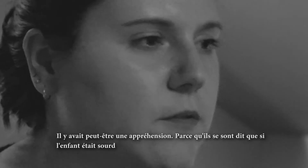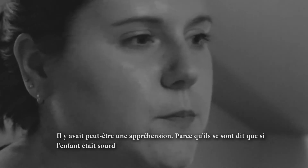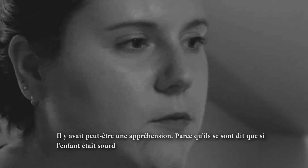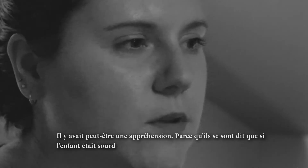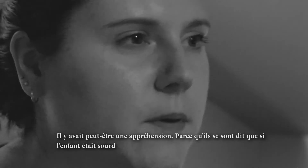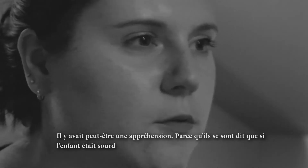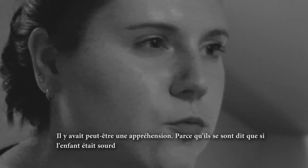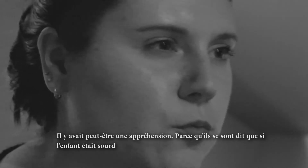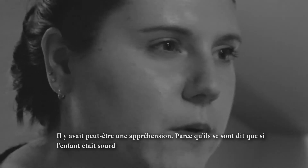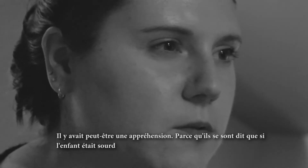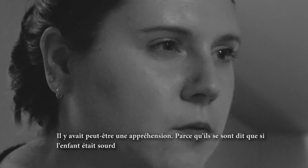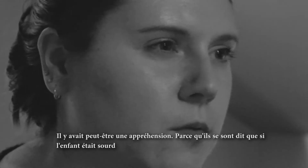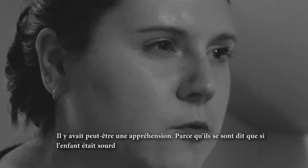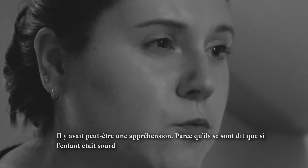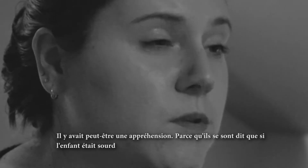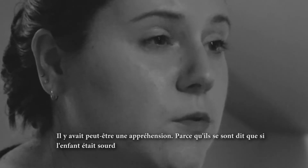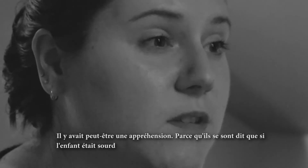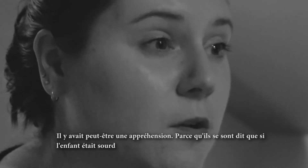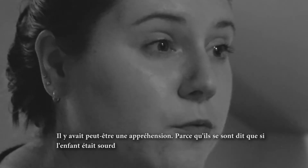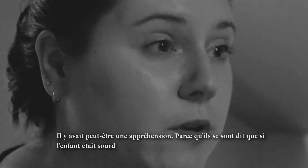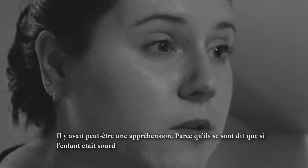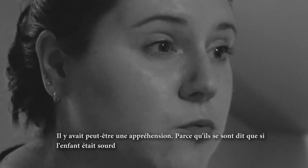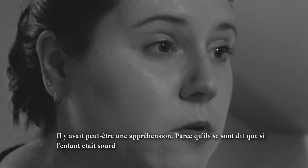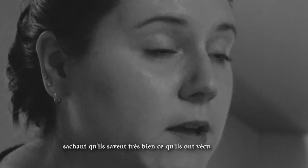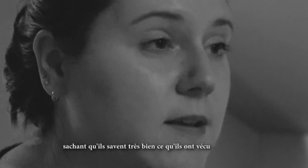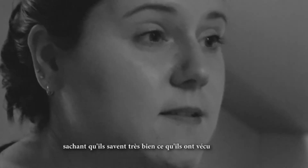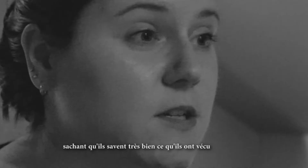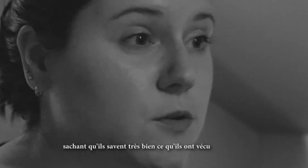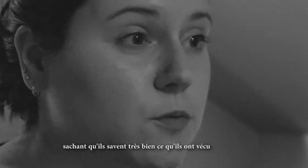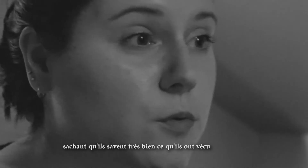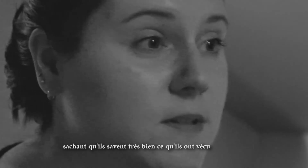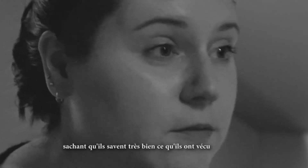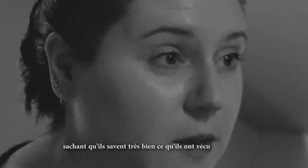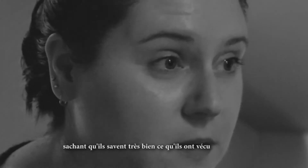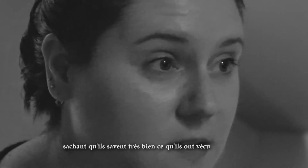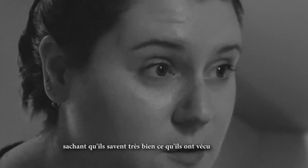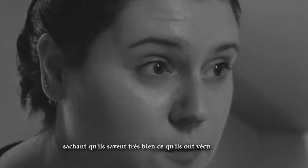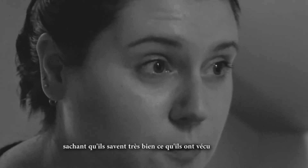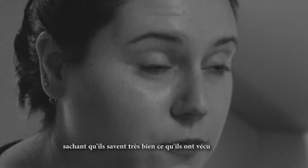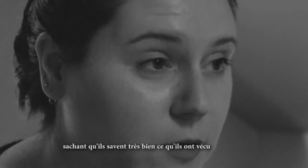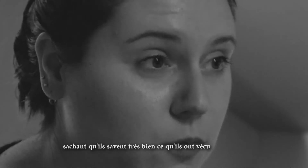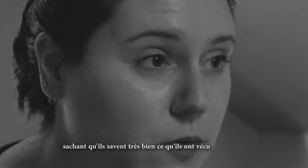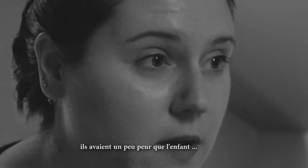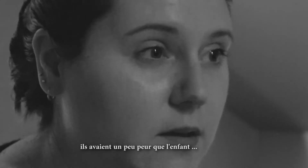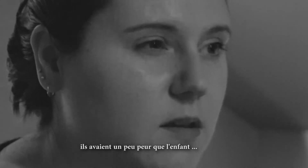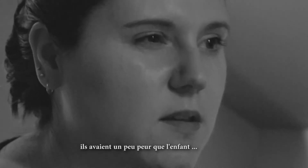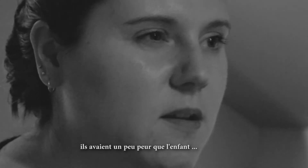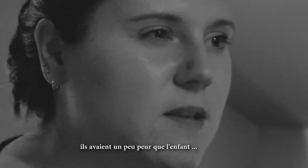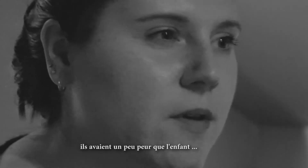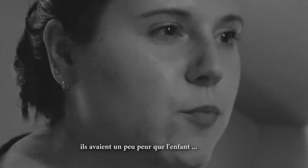Ils avaient peut-être une appréhension parce que ils se sont dit que si l'enfant était sourd, sachant que ils savent très bien ce qu'ils ont vécu, ils avaient